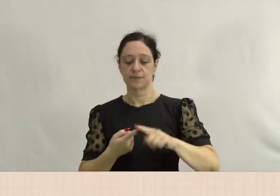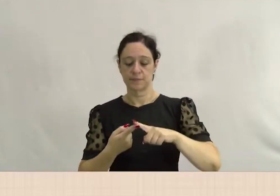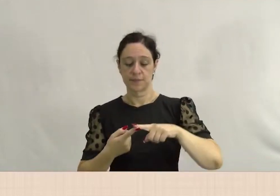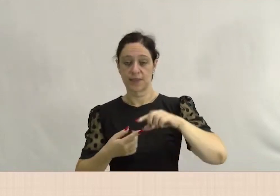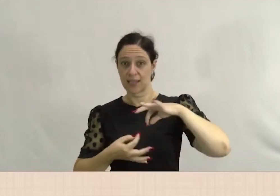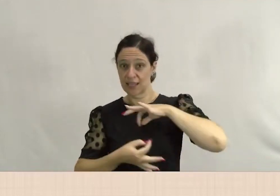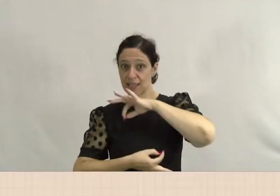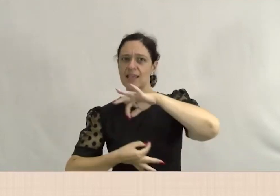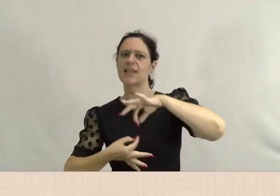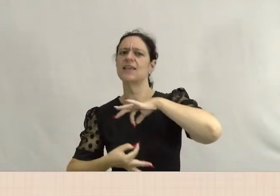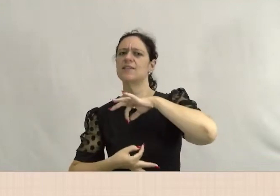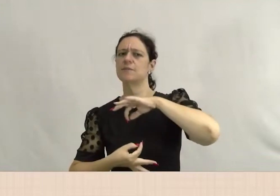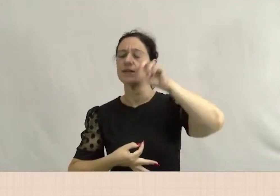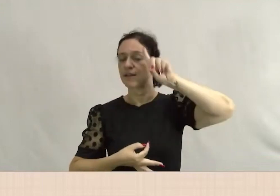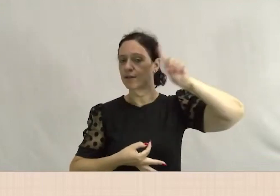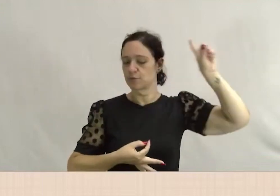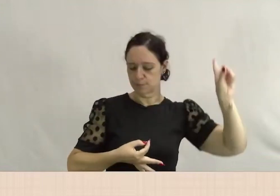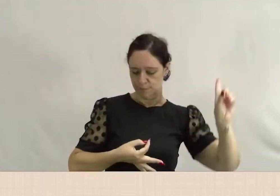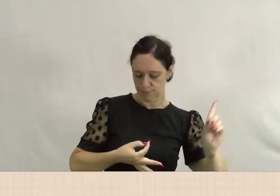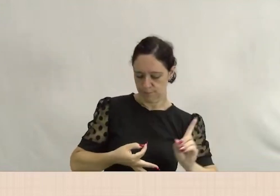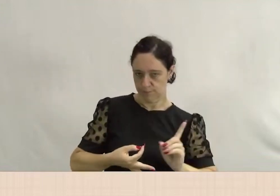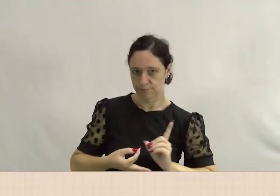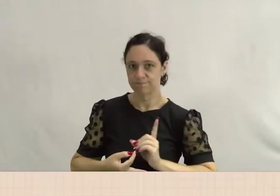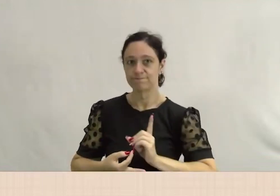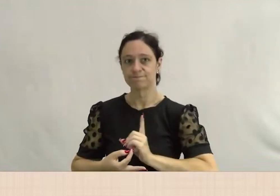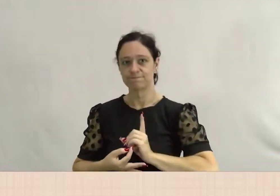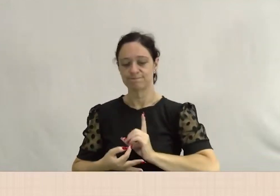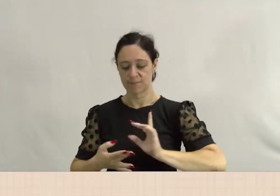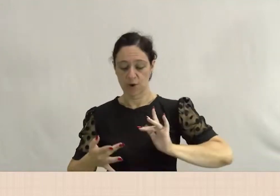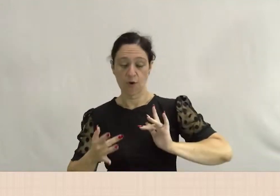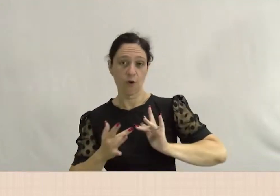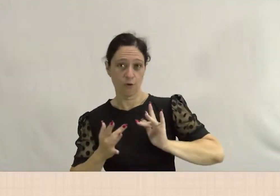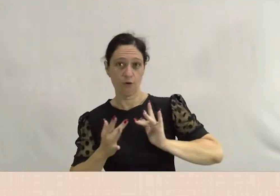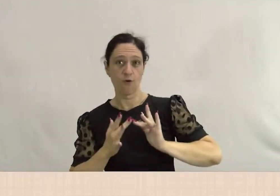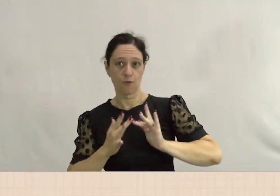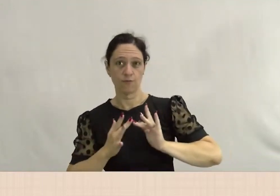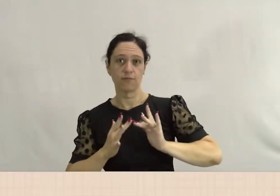que Deus criou para todo homem de ter contato com Deus.